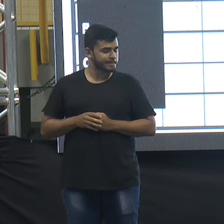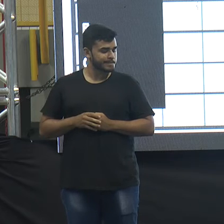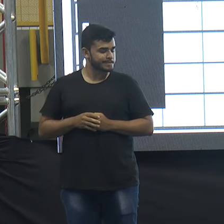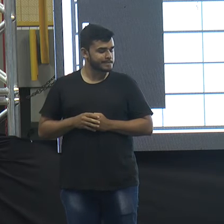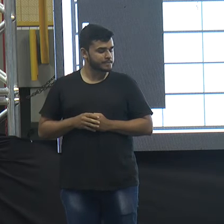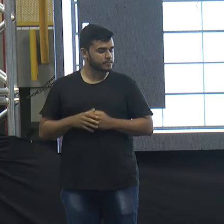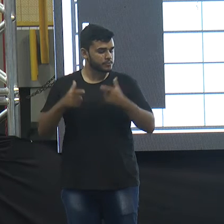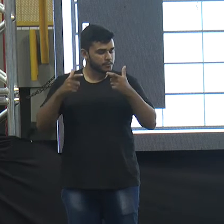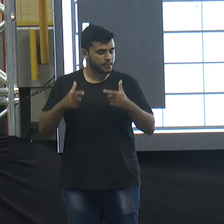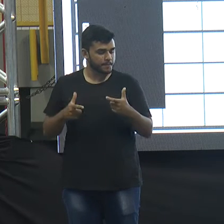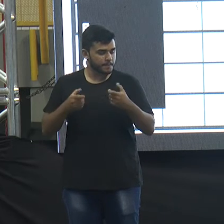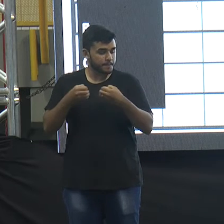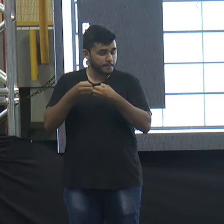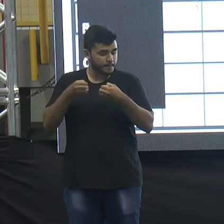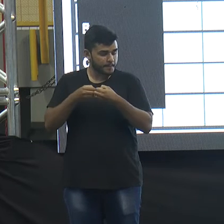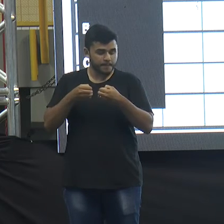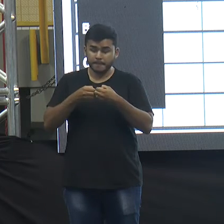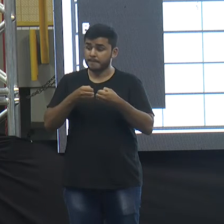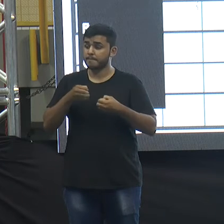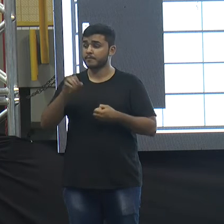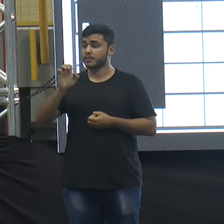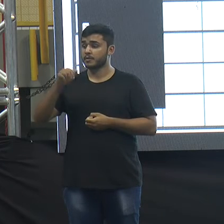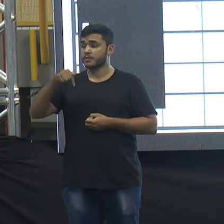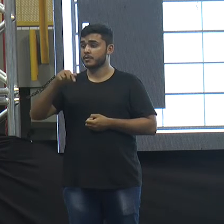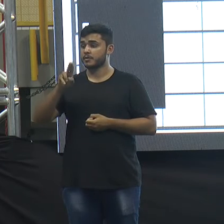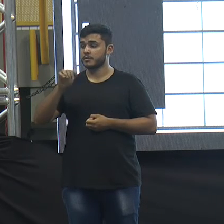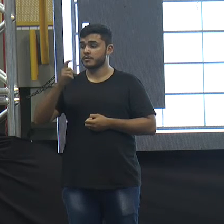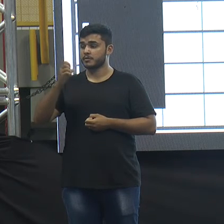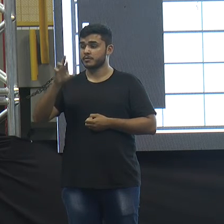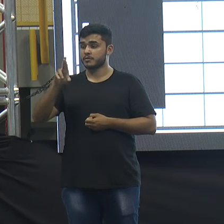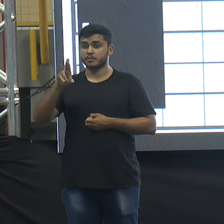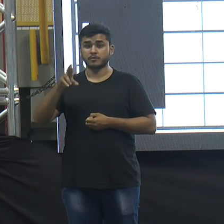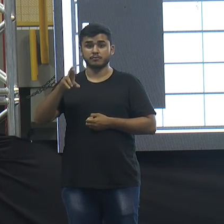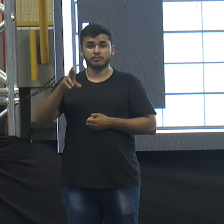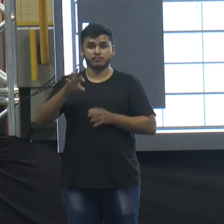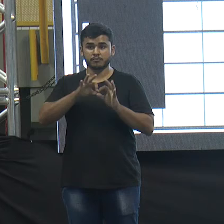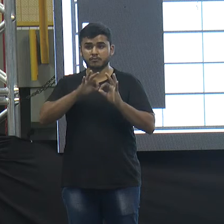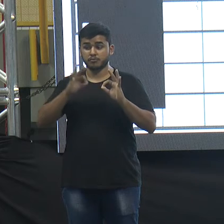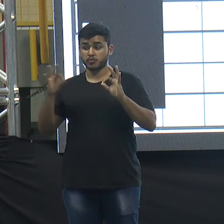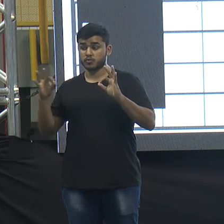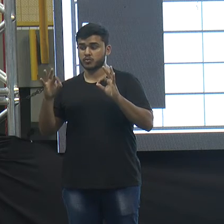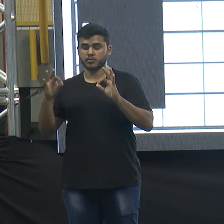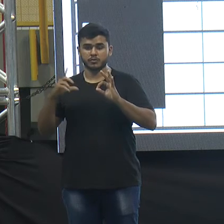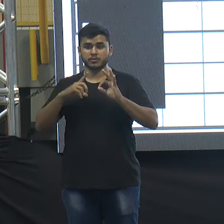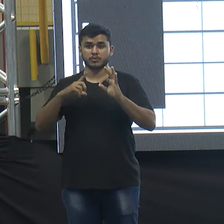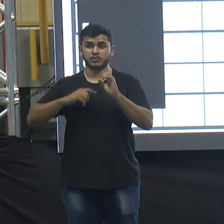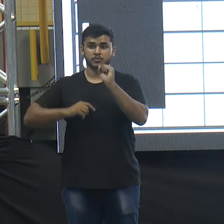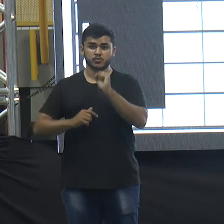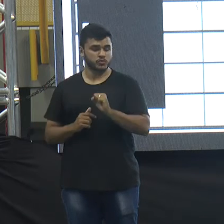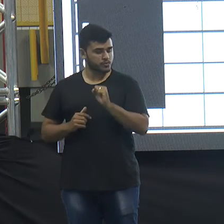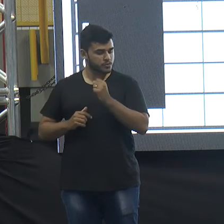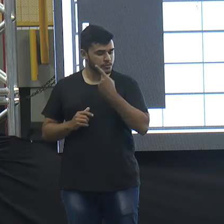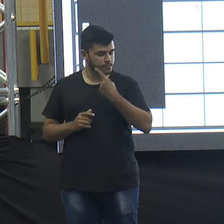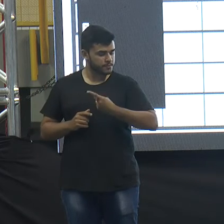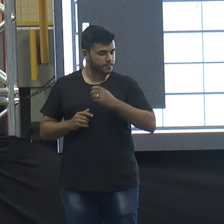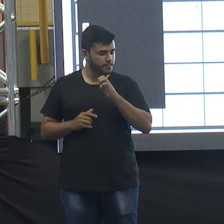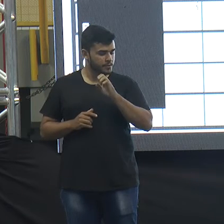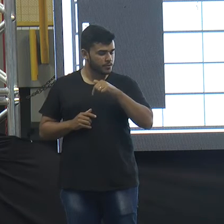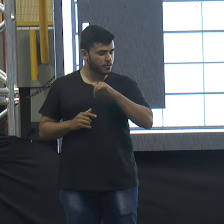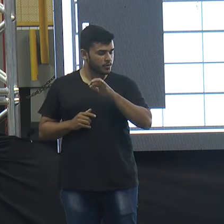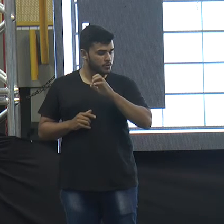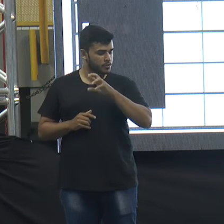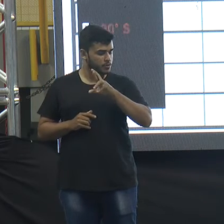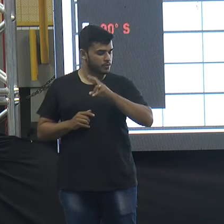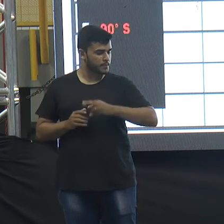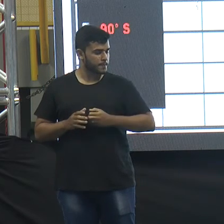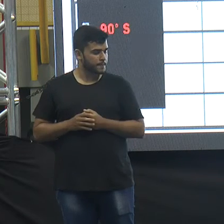pertinho do Equador. Apenas 15 graus sul. Ao sul do Equador. Beleza. Definida